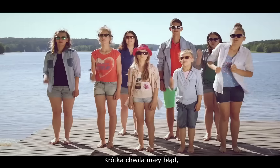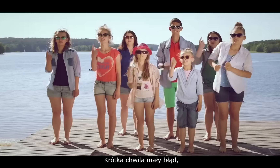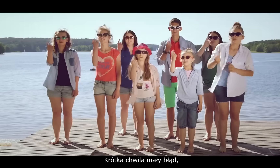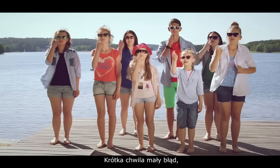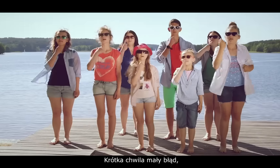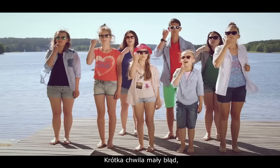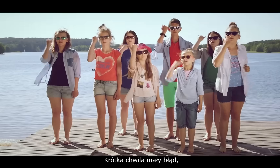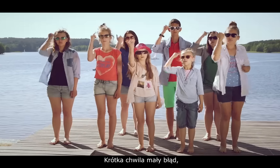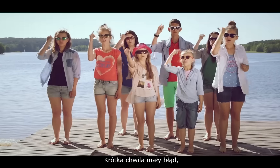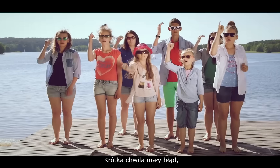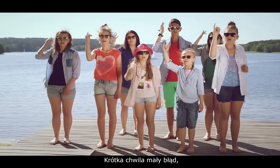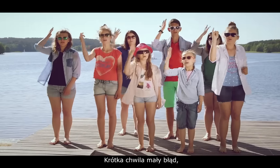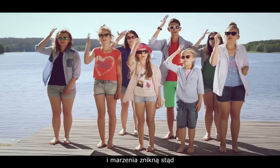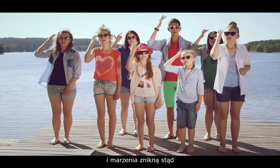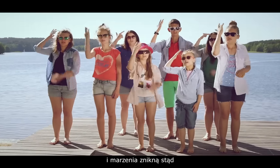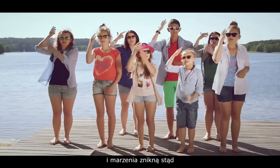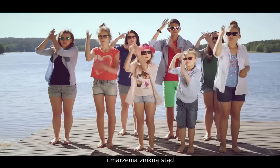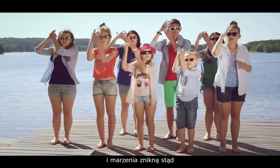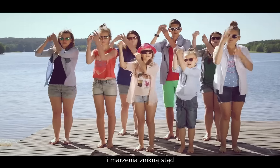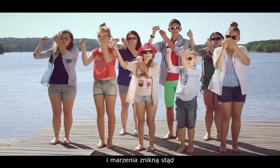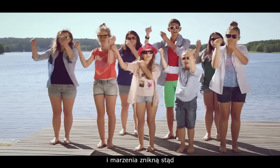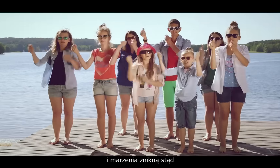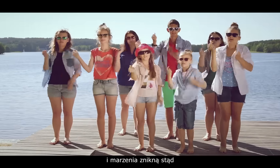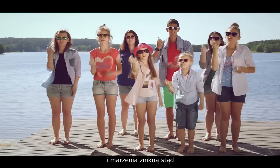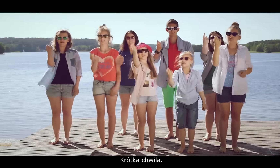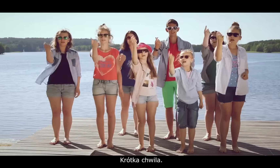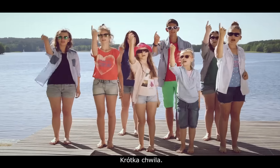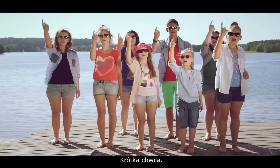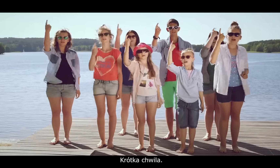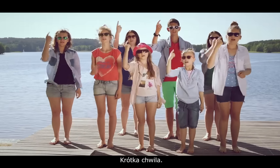Krótka chwila, mały błąd i marzenia znikną stąd Krótka chwila